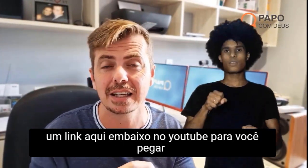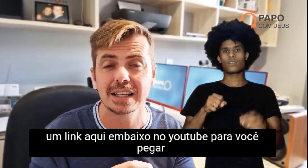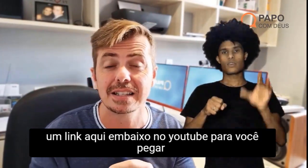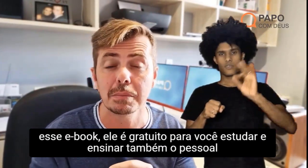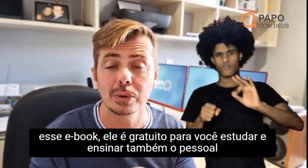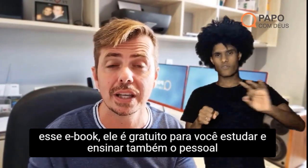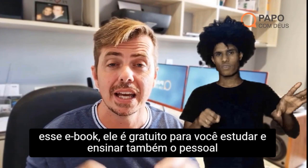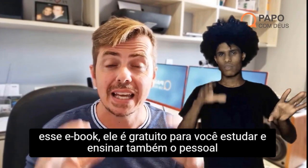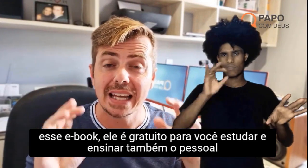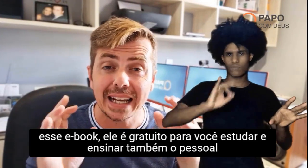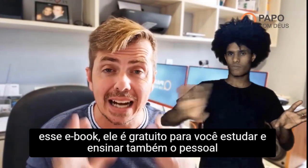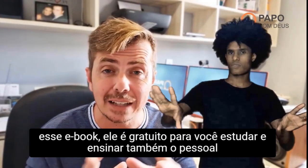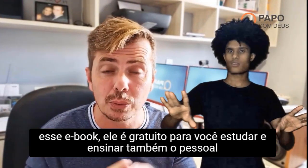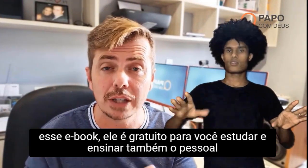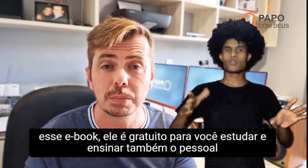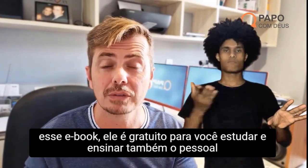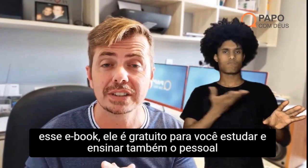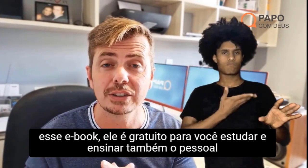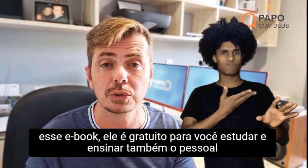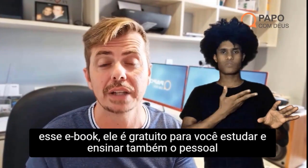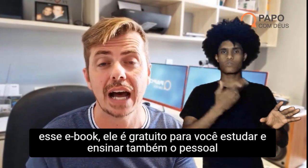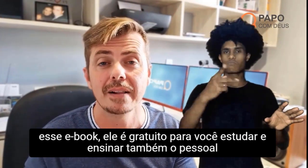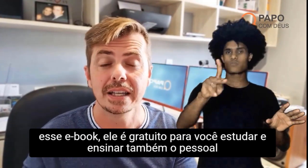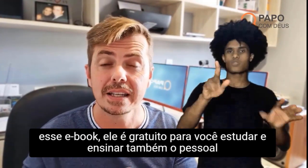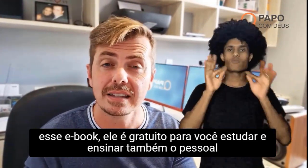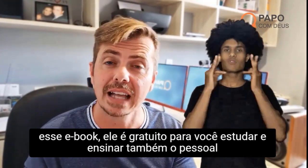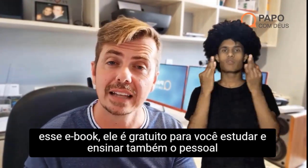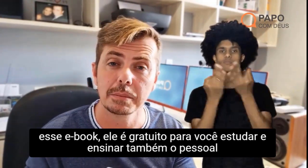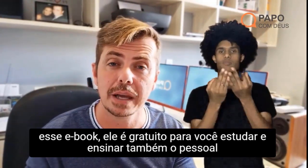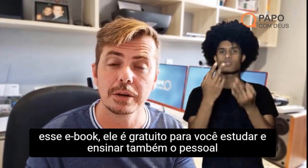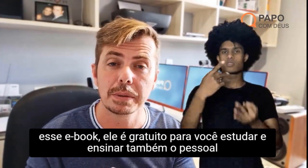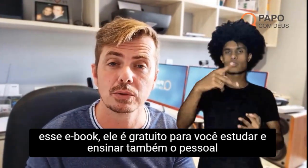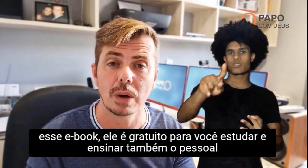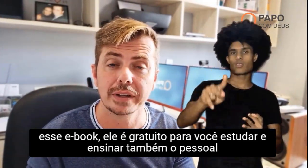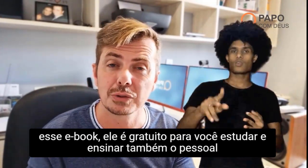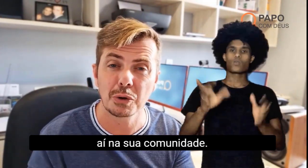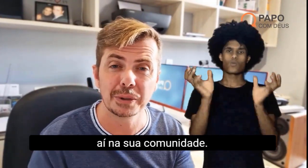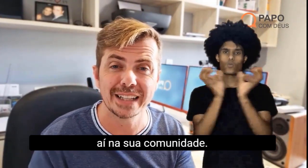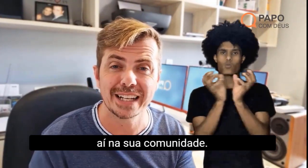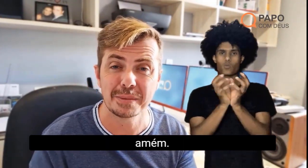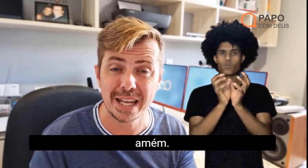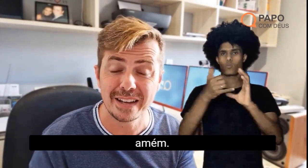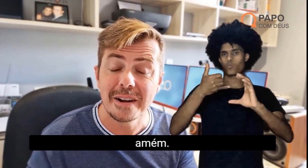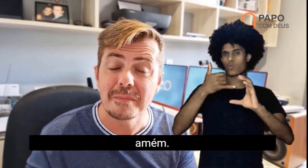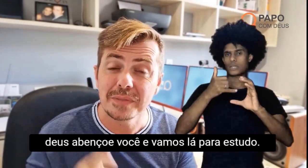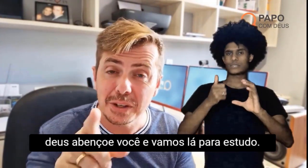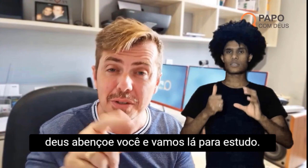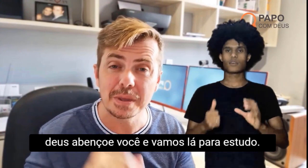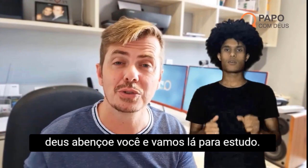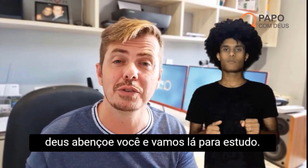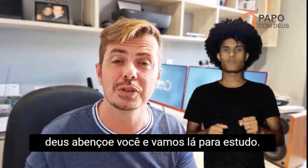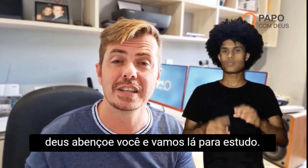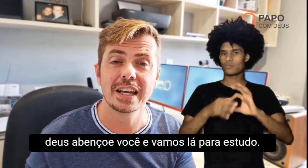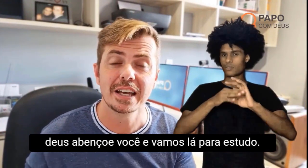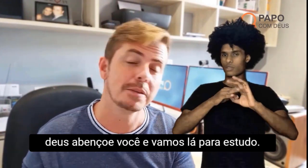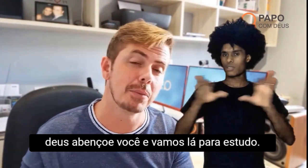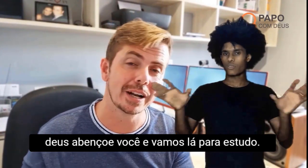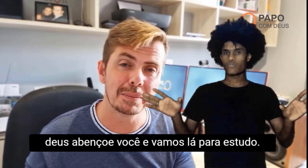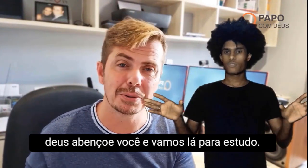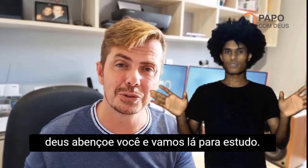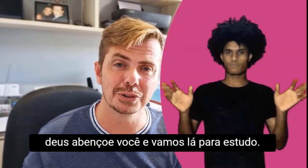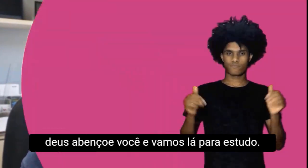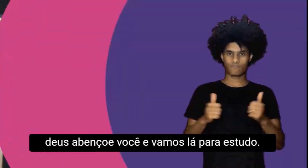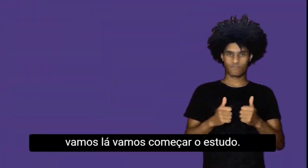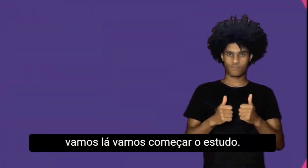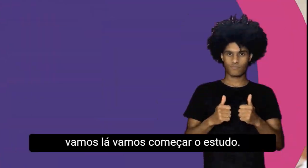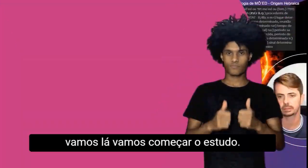esse e-book. Ele é gratuito para você estudar e ensinar também o pessoal aí na sua comunidade. Amém? Deus abençoe você e bora